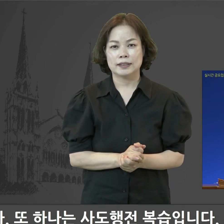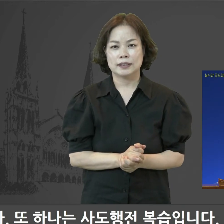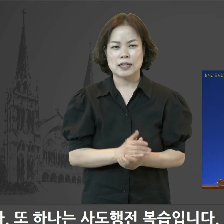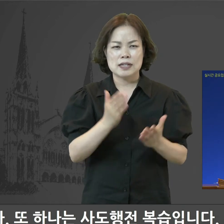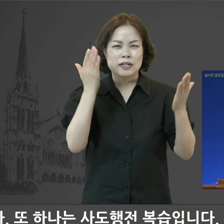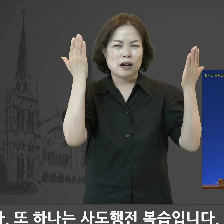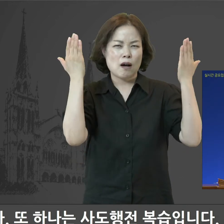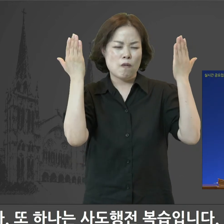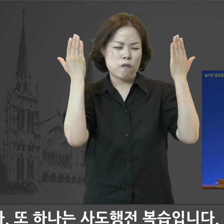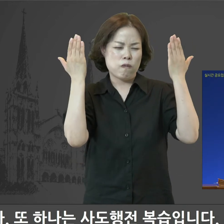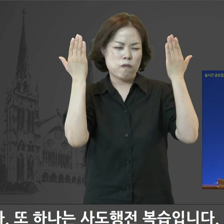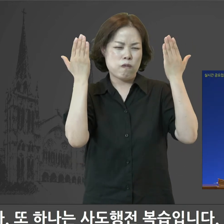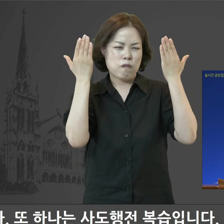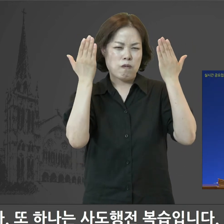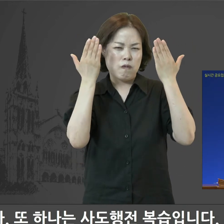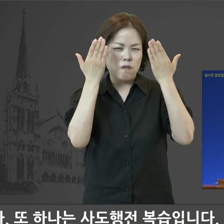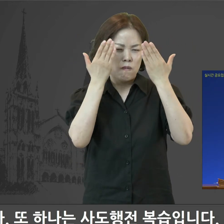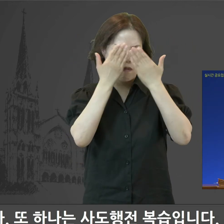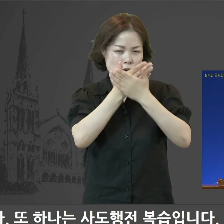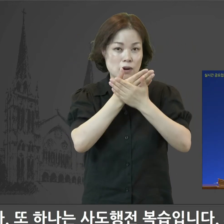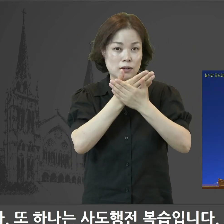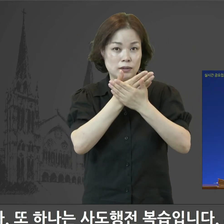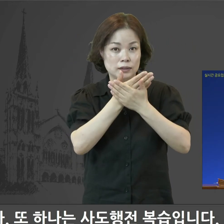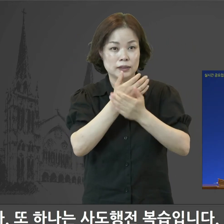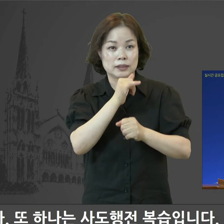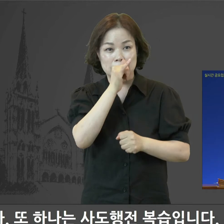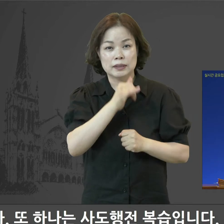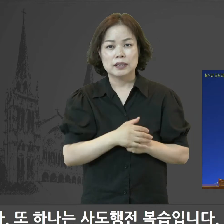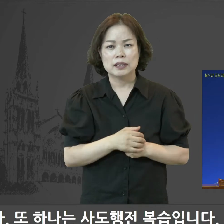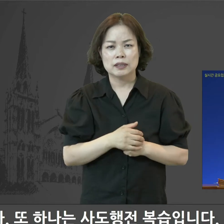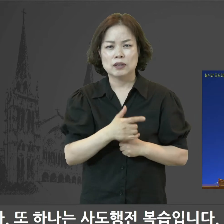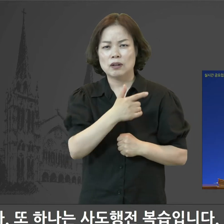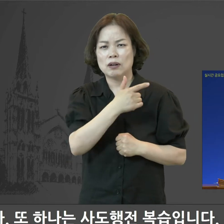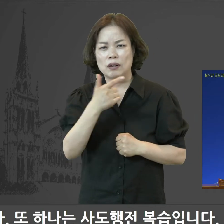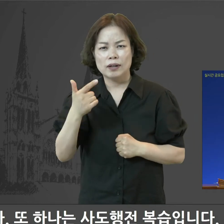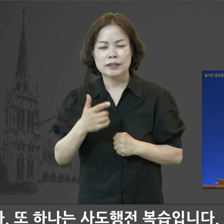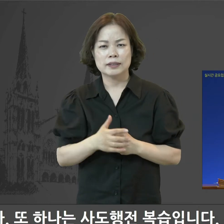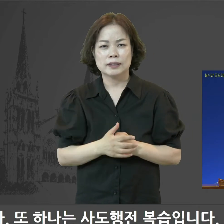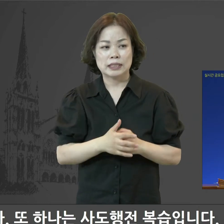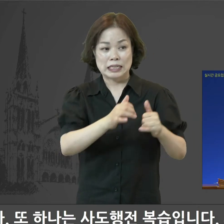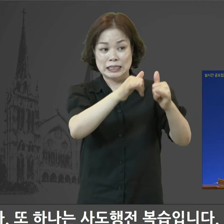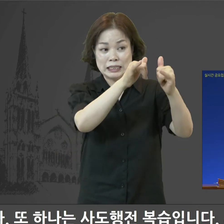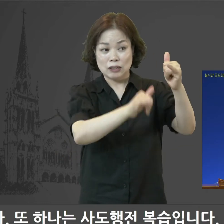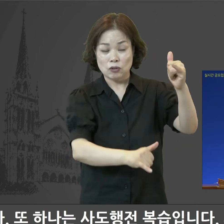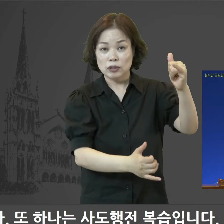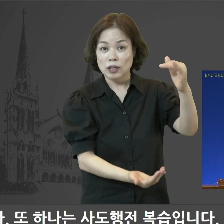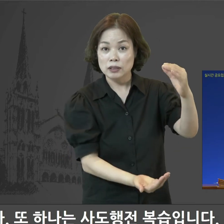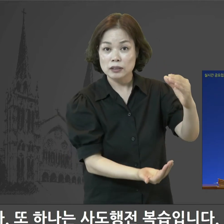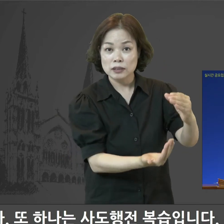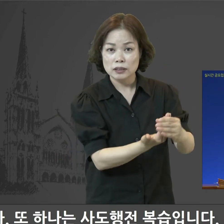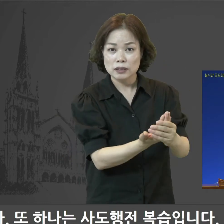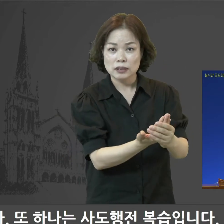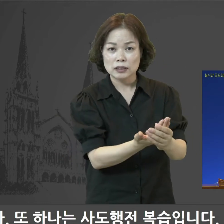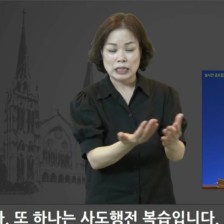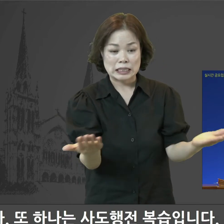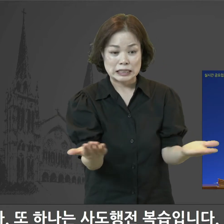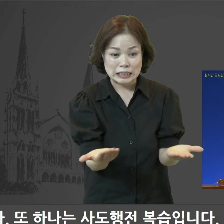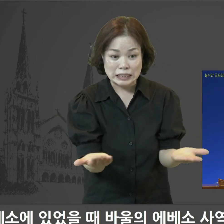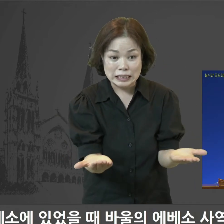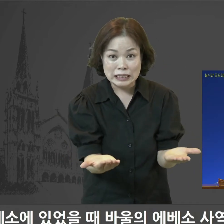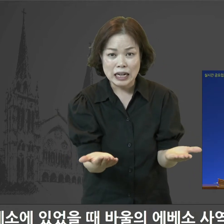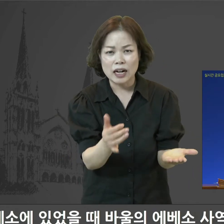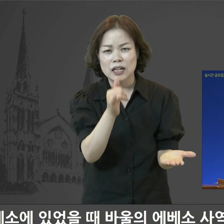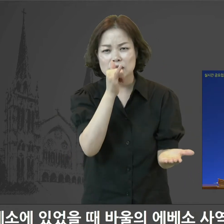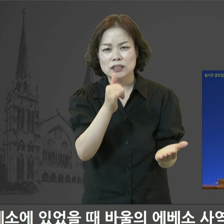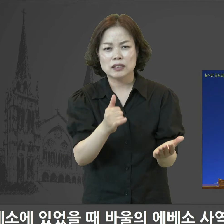흑암, 명암이 엇갈리죠. 굉장히 그 역사가 일어나지 않습니까? 두란노 서원을 중심으로 해서